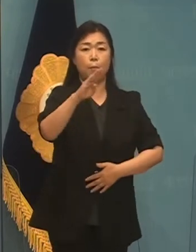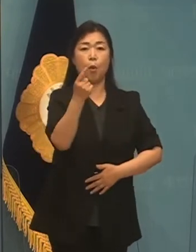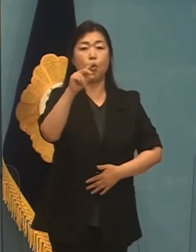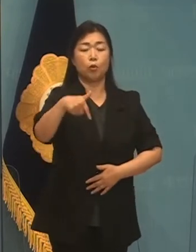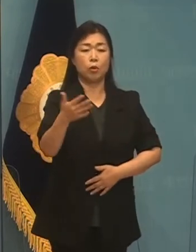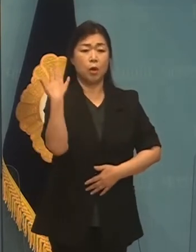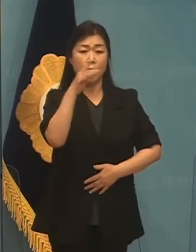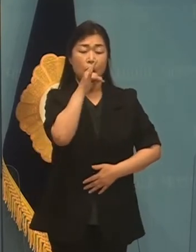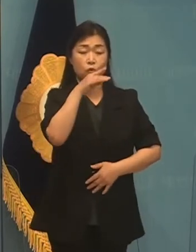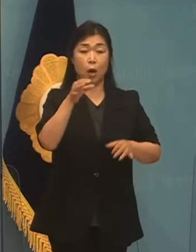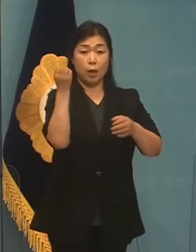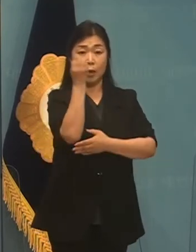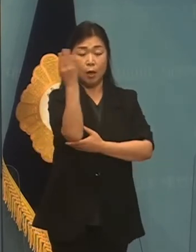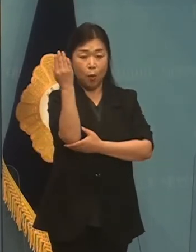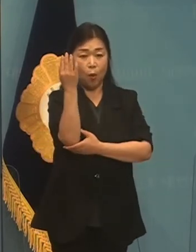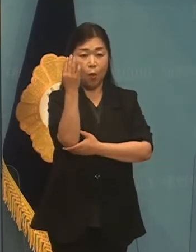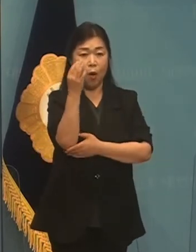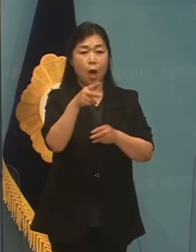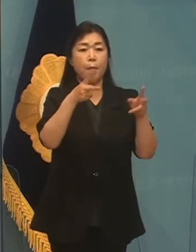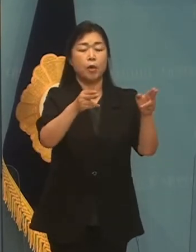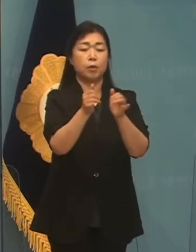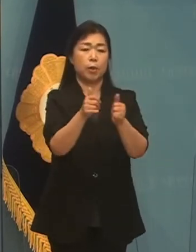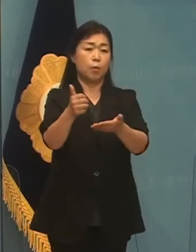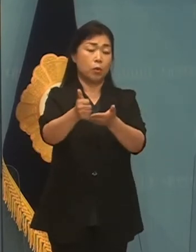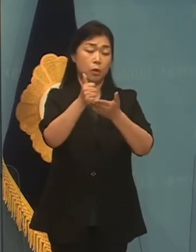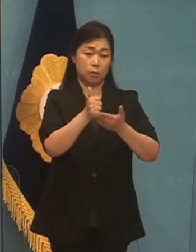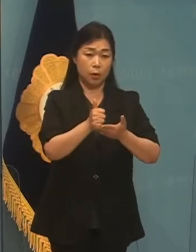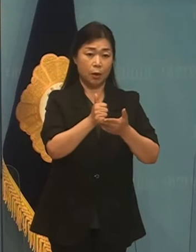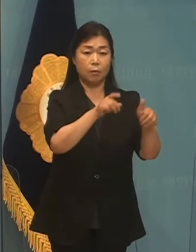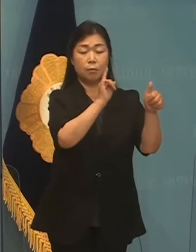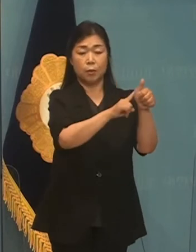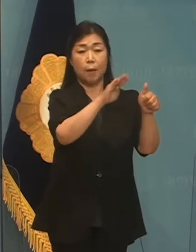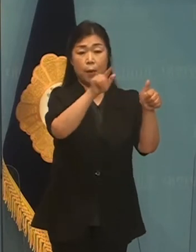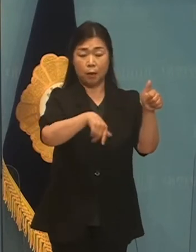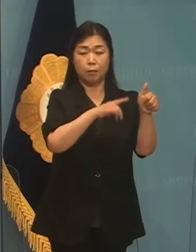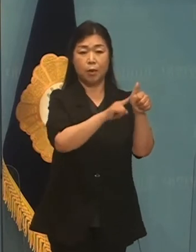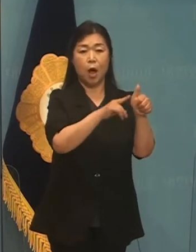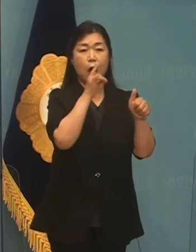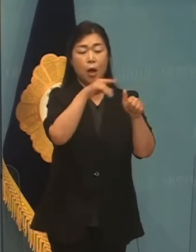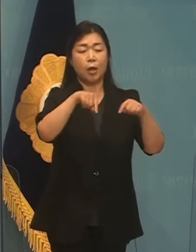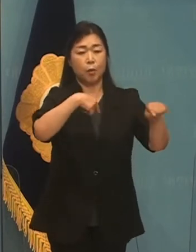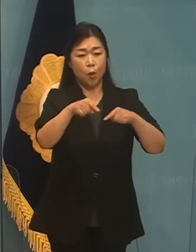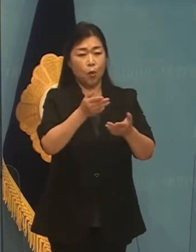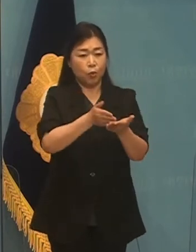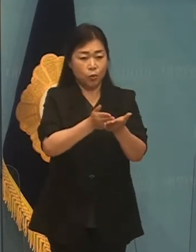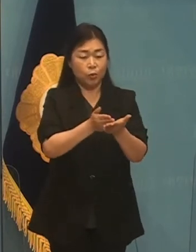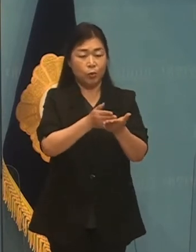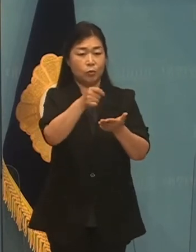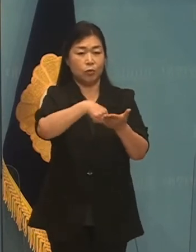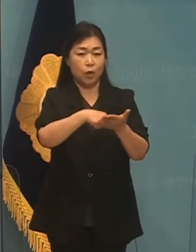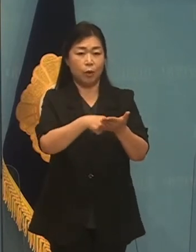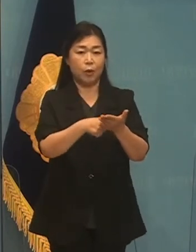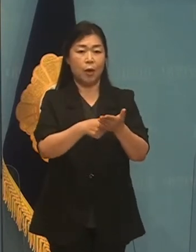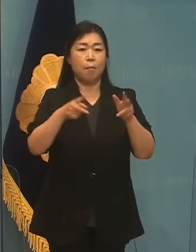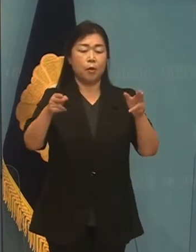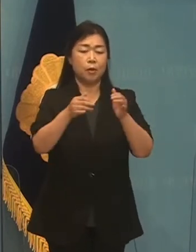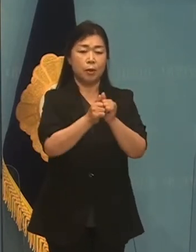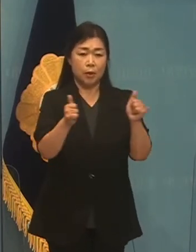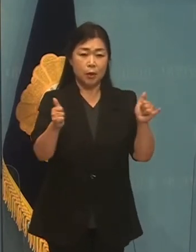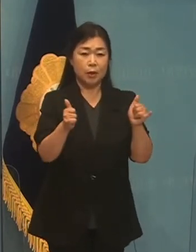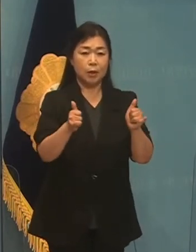중앙일보 편집인을 영입했습니다. 박 상임 고문은 중앙일보 정치부장, 논설위원, 편집국장,